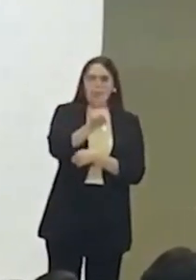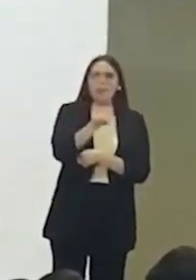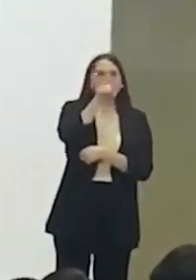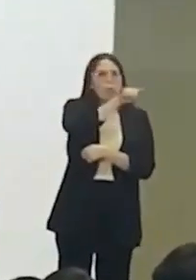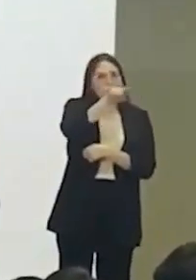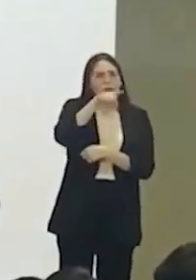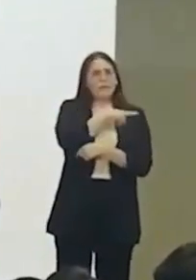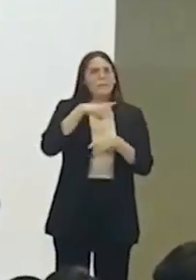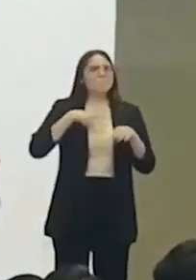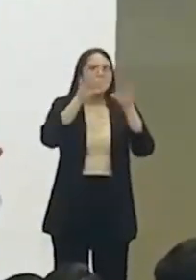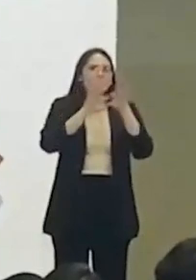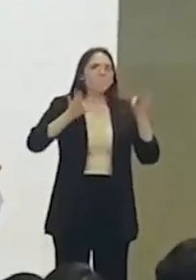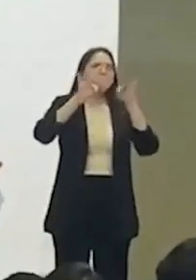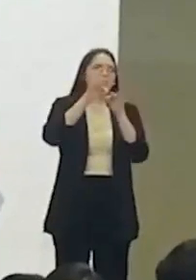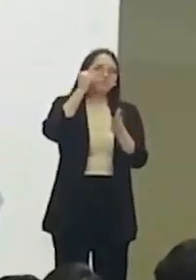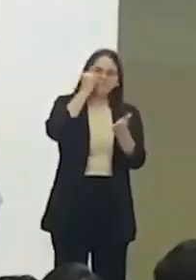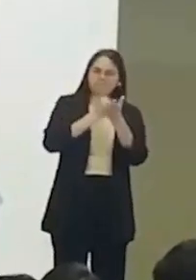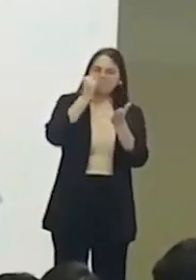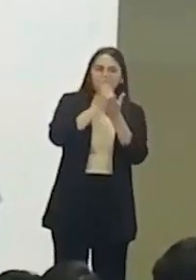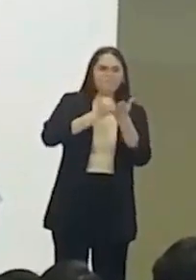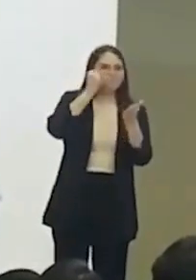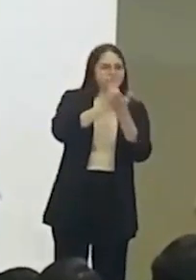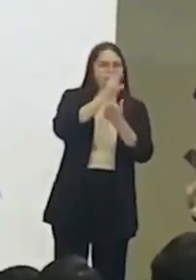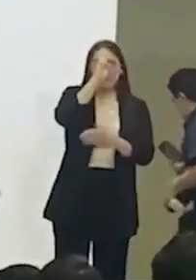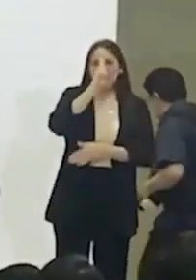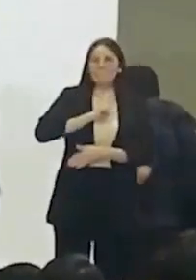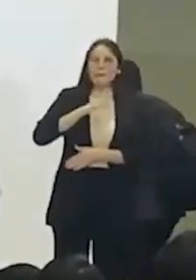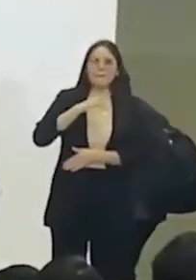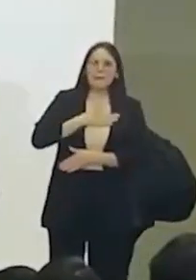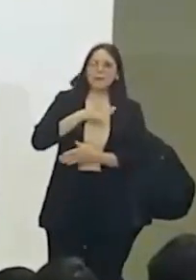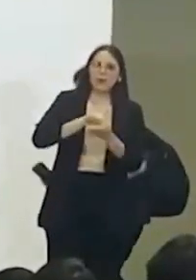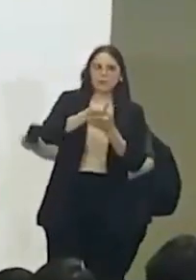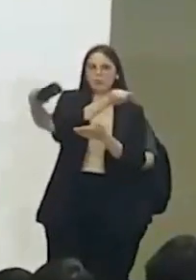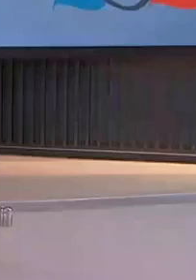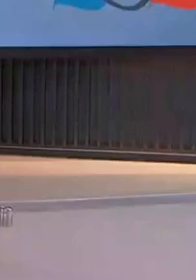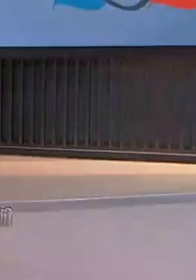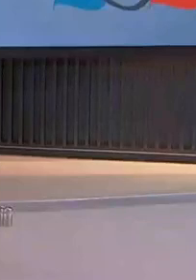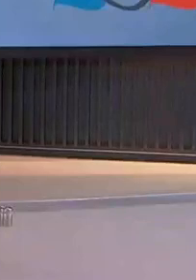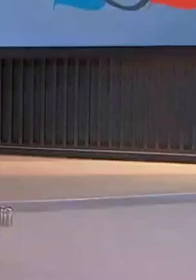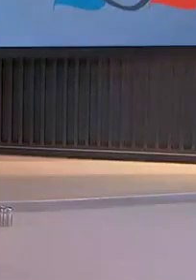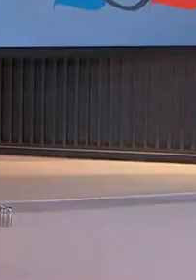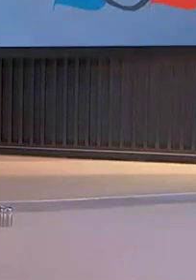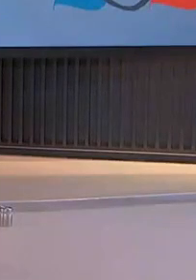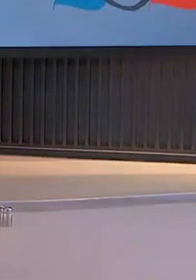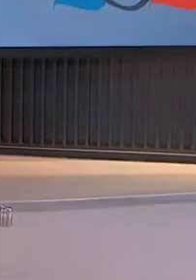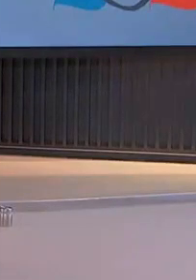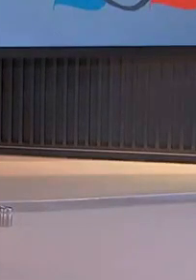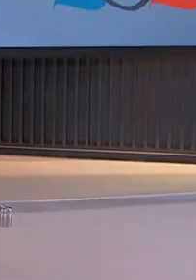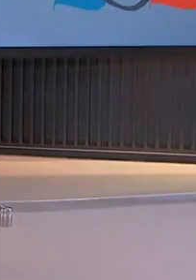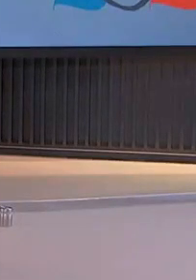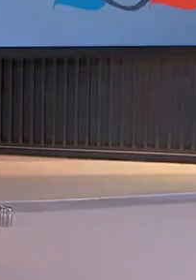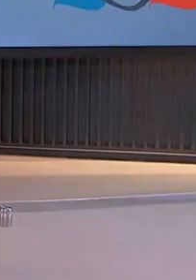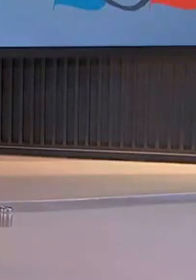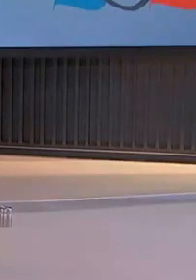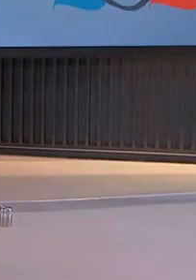exijan como bien se dijo acá sus derechos Santiago tahuada el candidato a jefe de